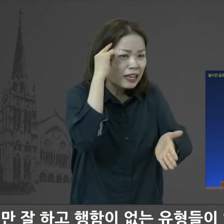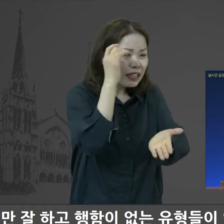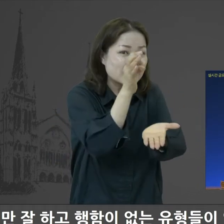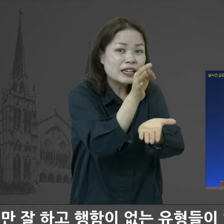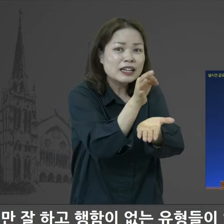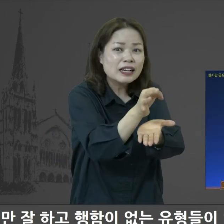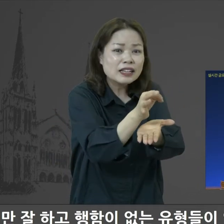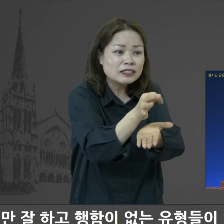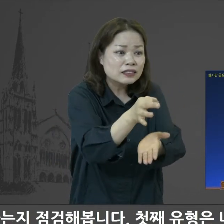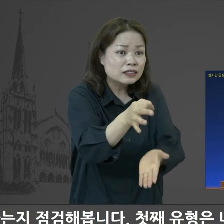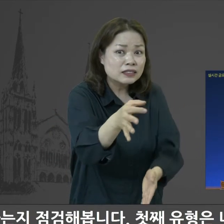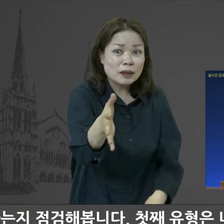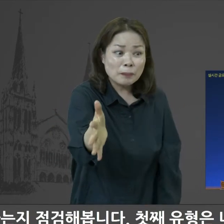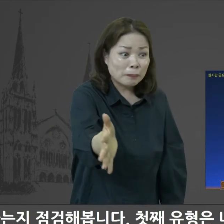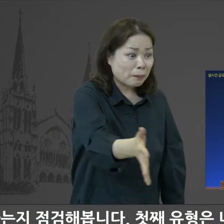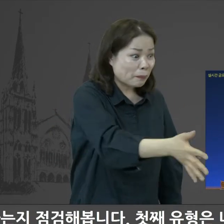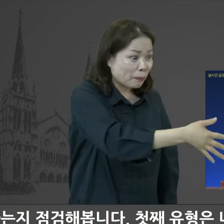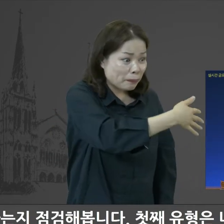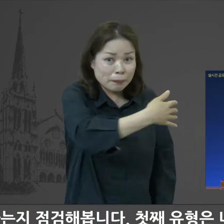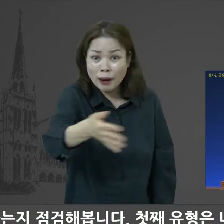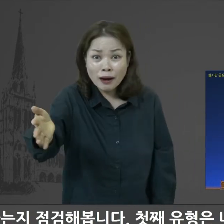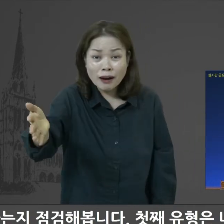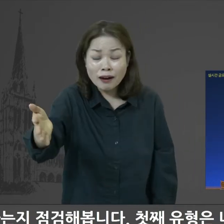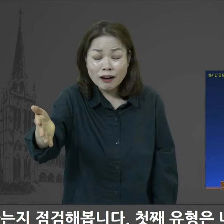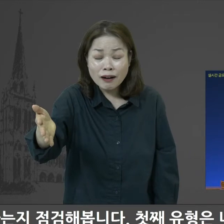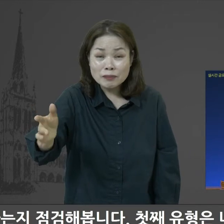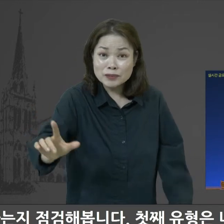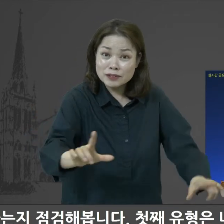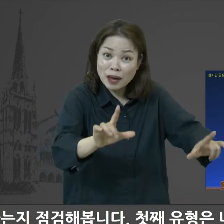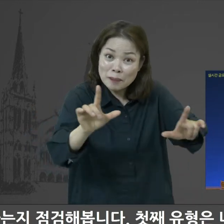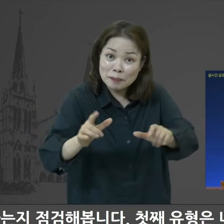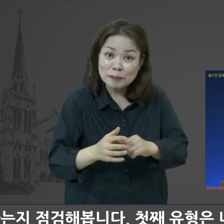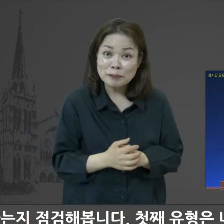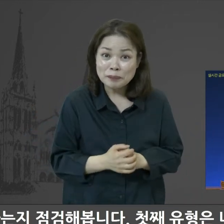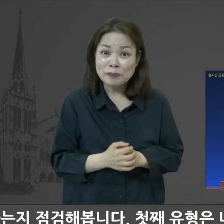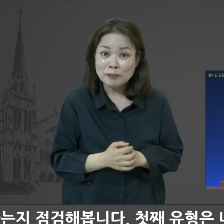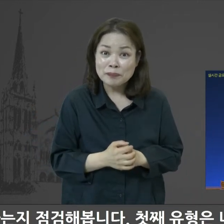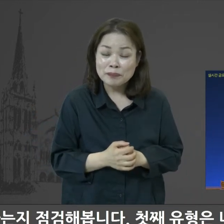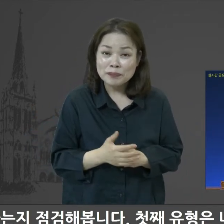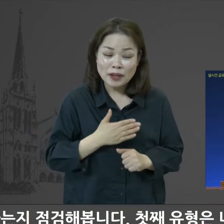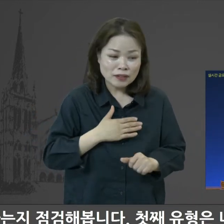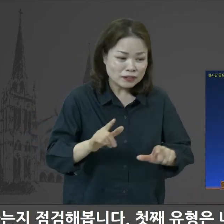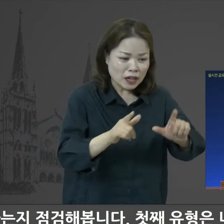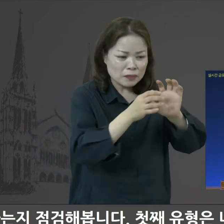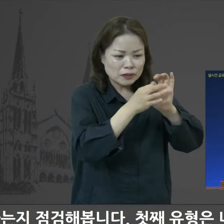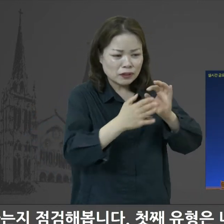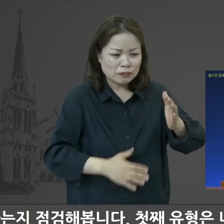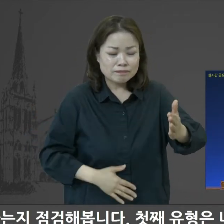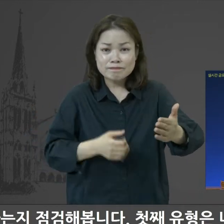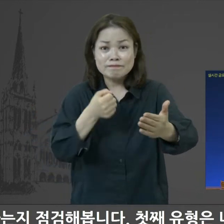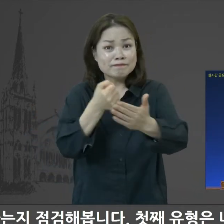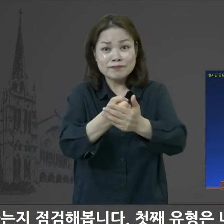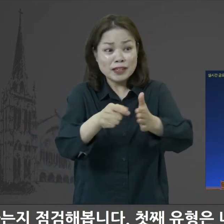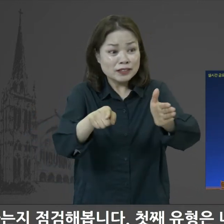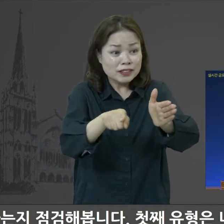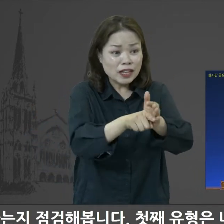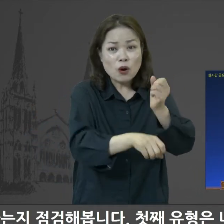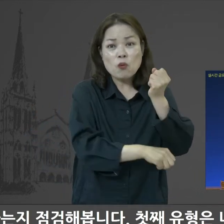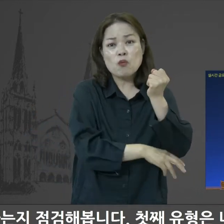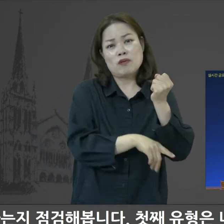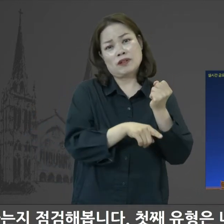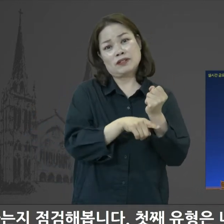가치가 하나도 적용이 안 되는 삶을 살고 있다. 내가 삶에서 어떤 결정을 할 때 신앙의